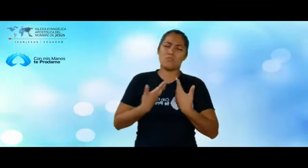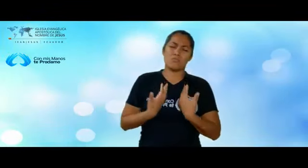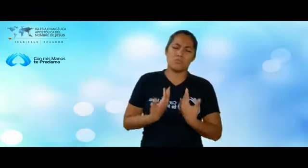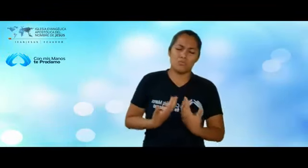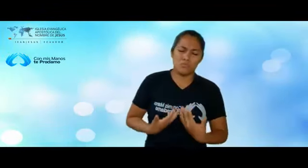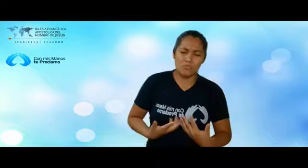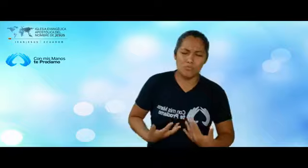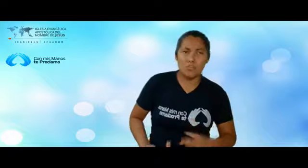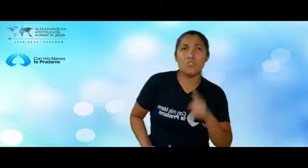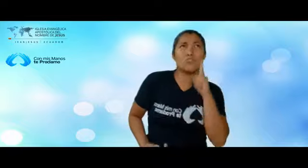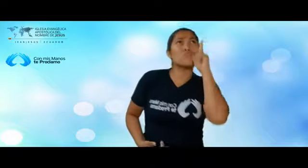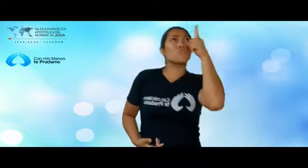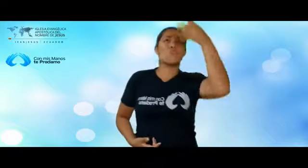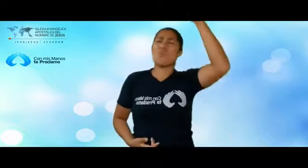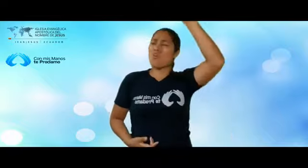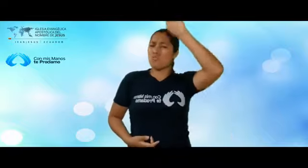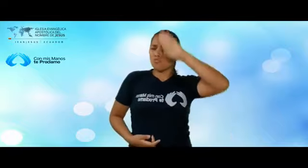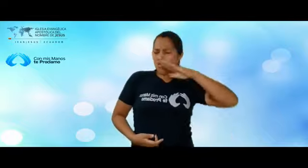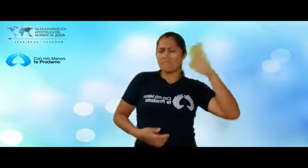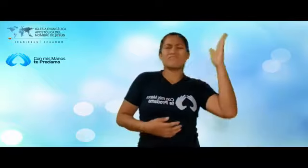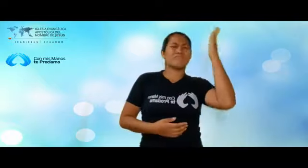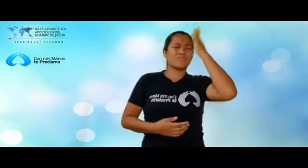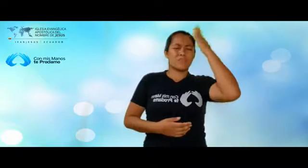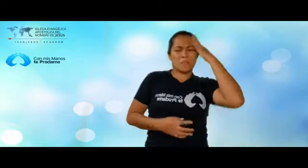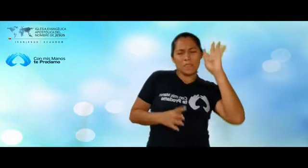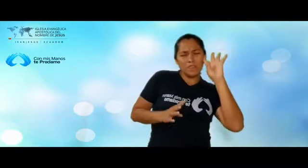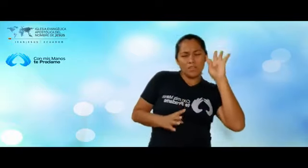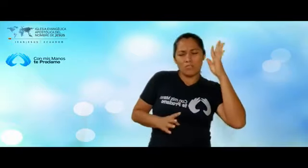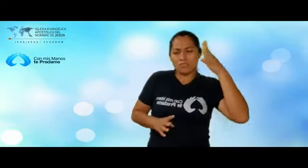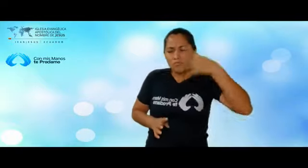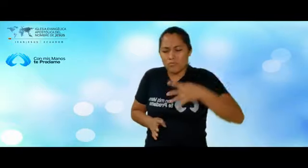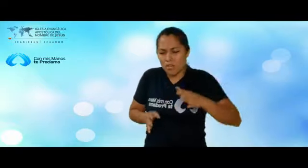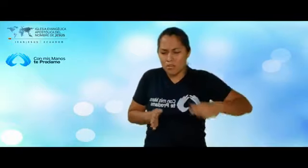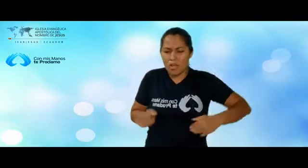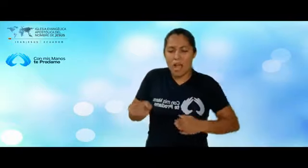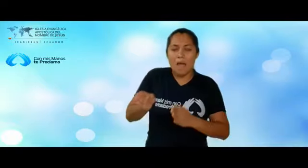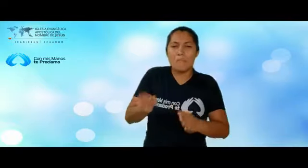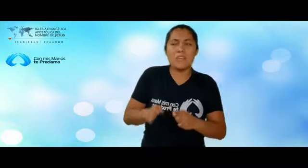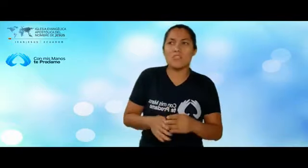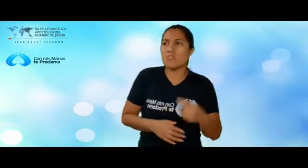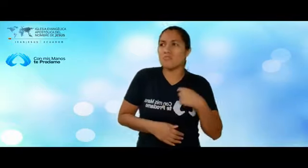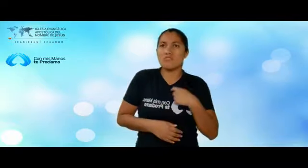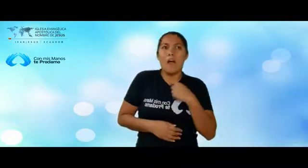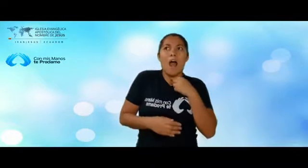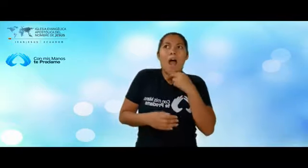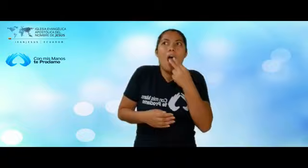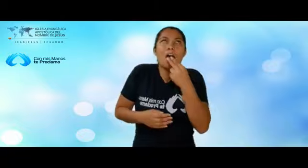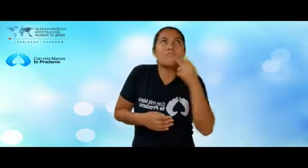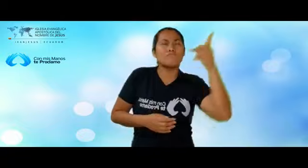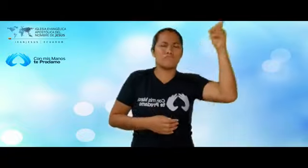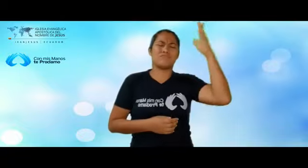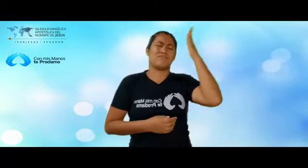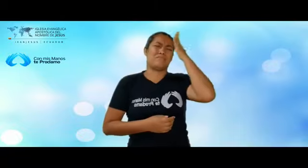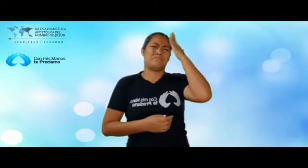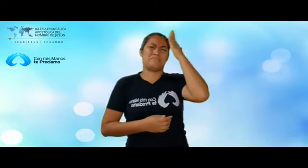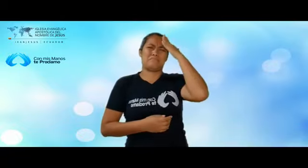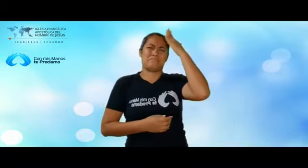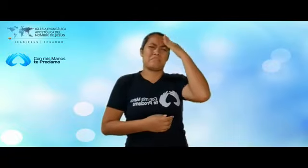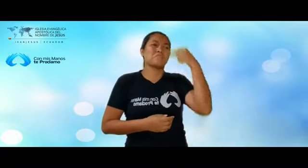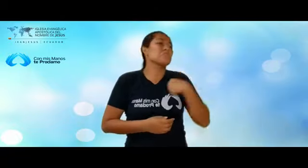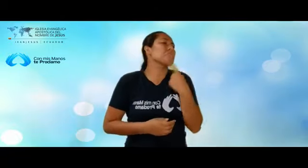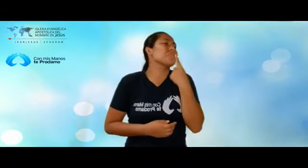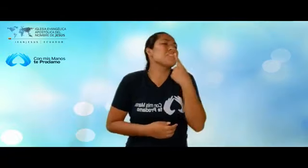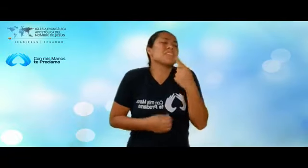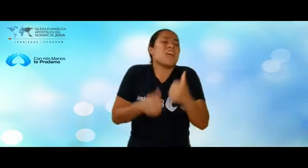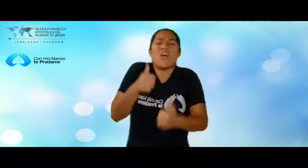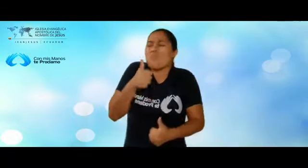reposo. Y todos mis caminos te son conocidos. Pues aún no está la palabra en mi lengua y he aquí, oh